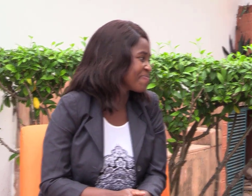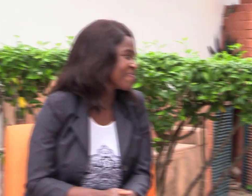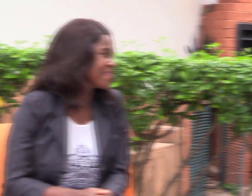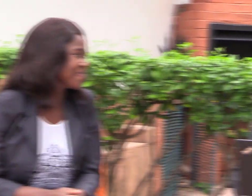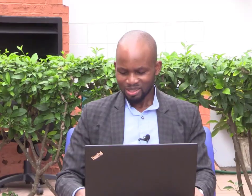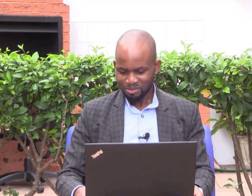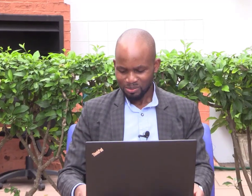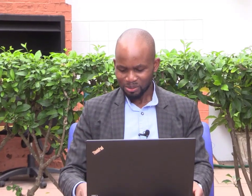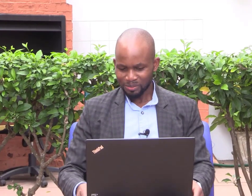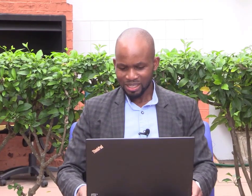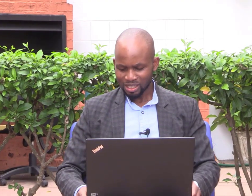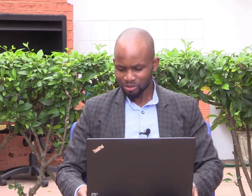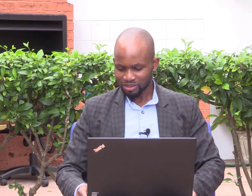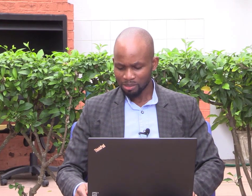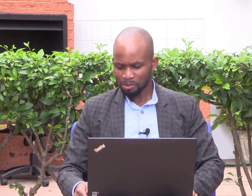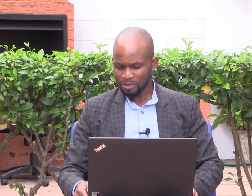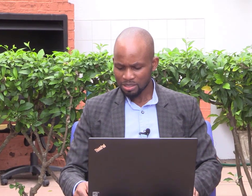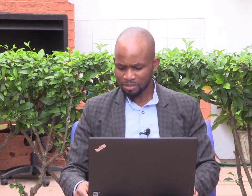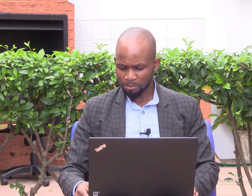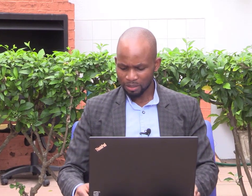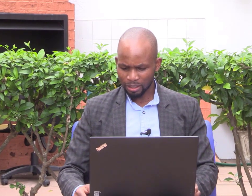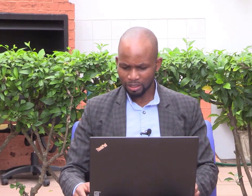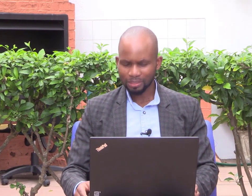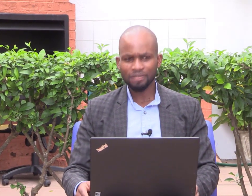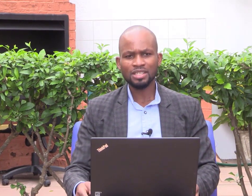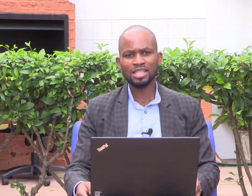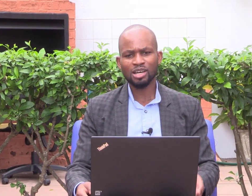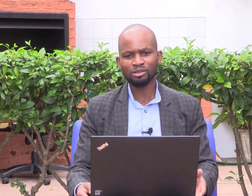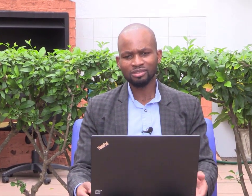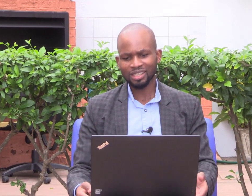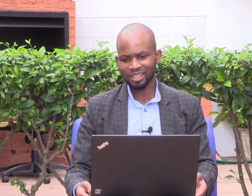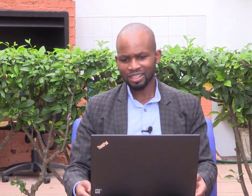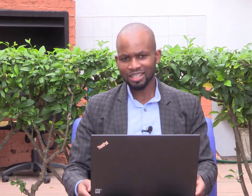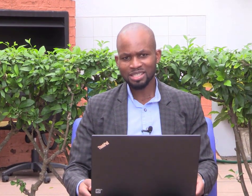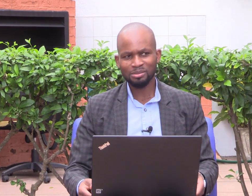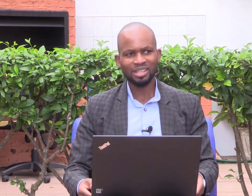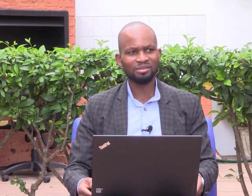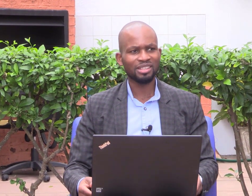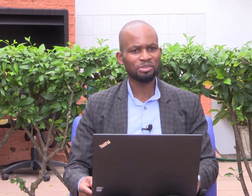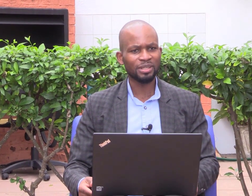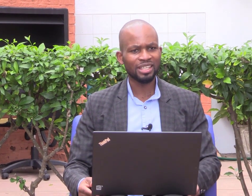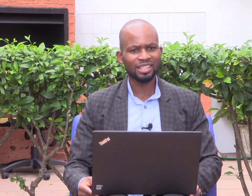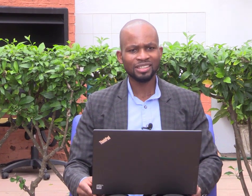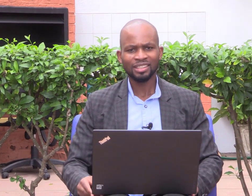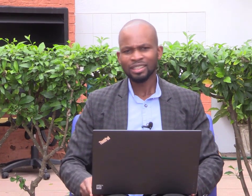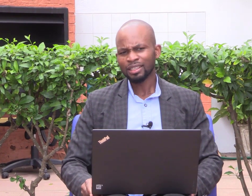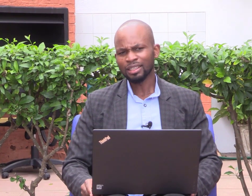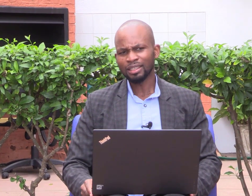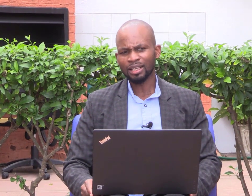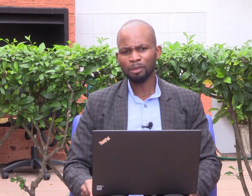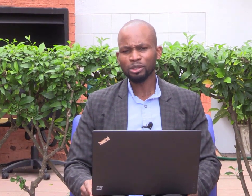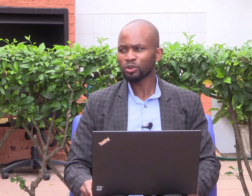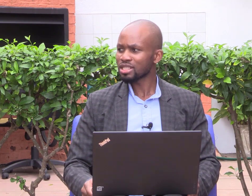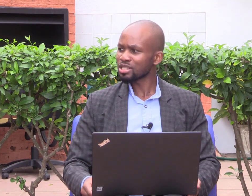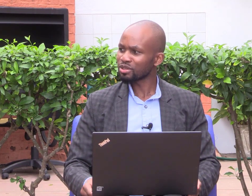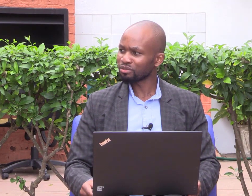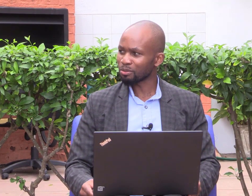apoio. Muito obrigado. Dá para perceber pela intervenção da caríssima Felizmina que realmente o acesso à